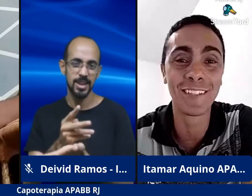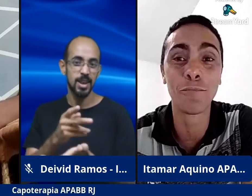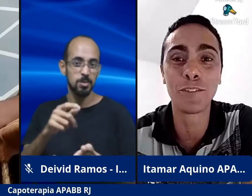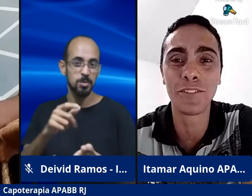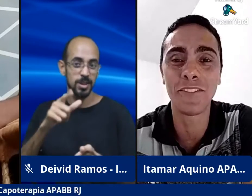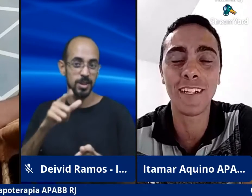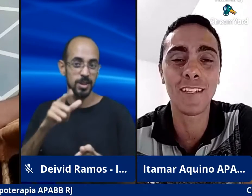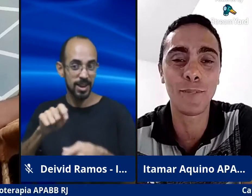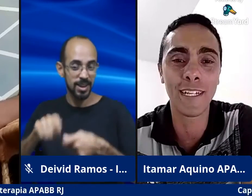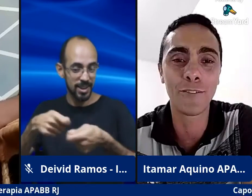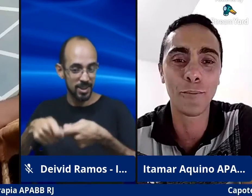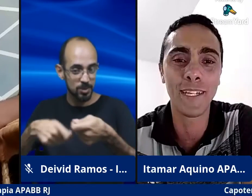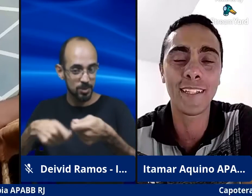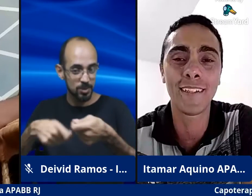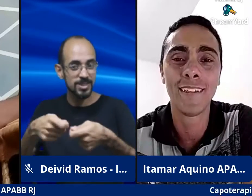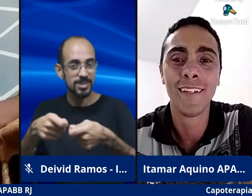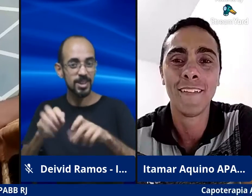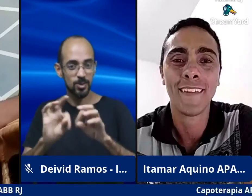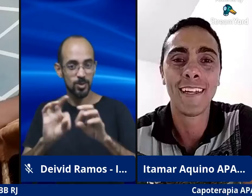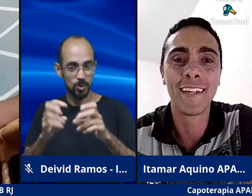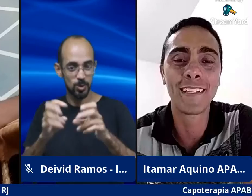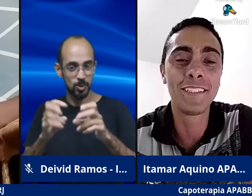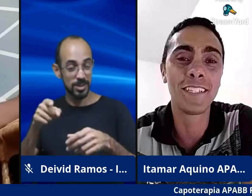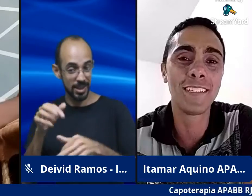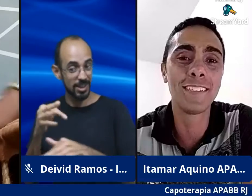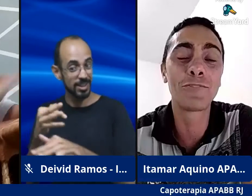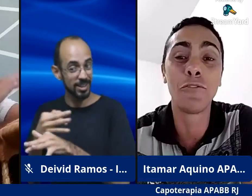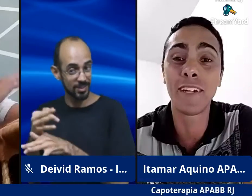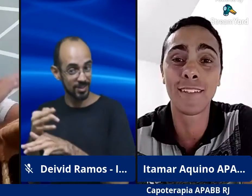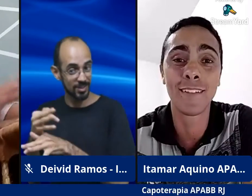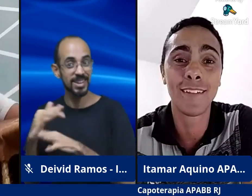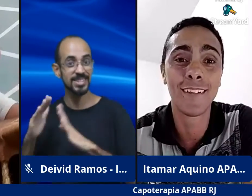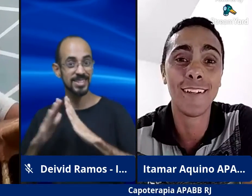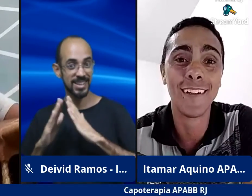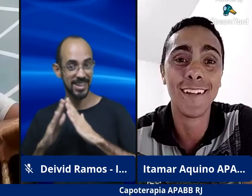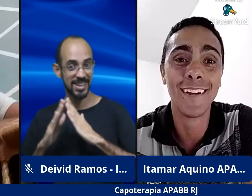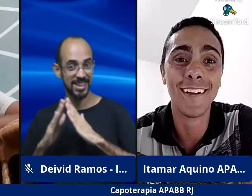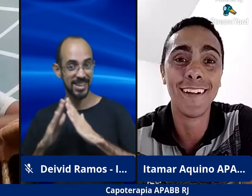sala, tirando mesmo de férias. Obrigado, Roberta. Tem que agradecer, senão ela